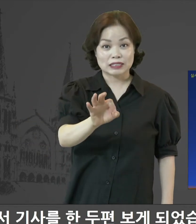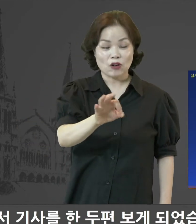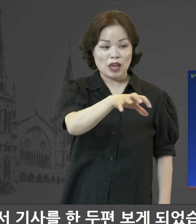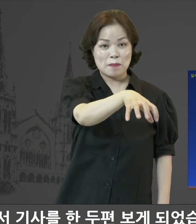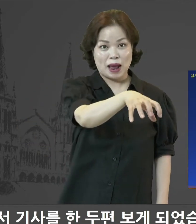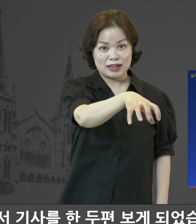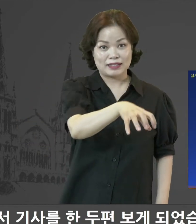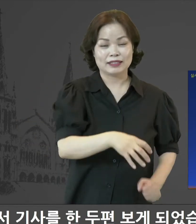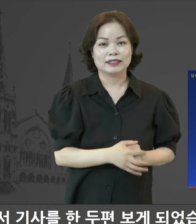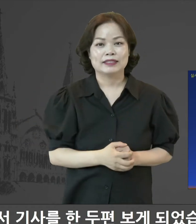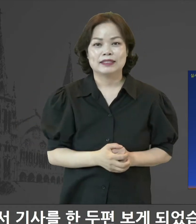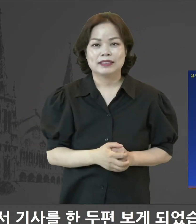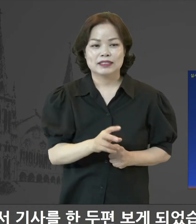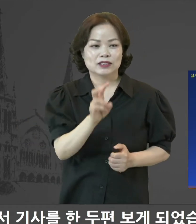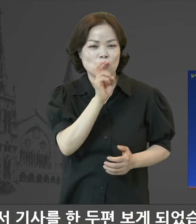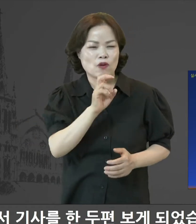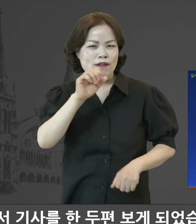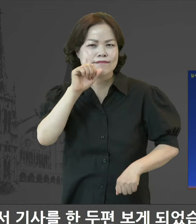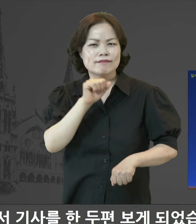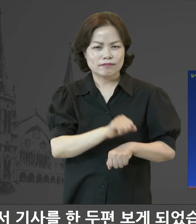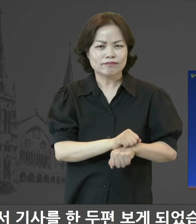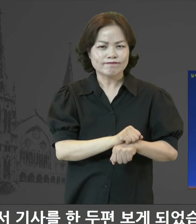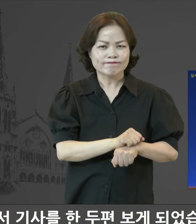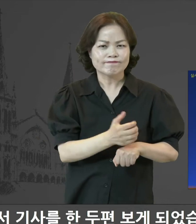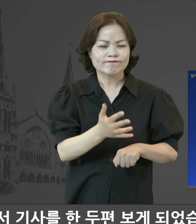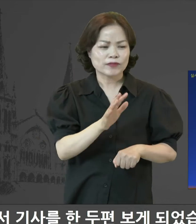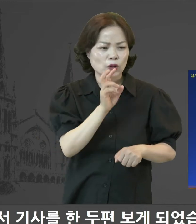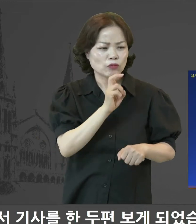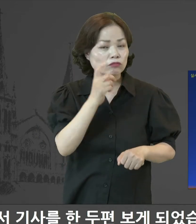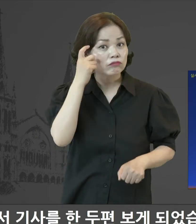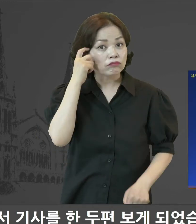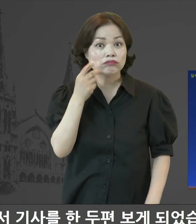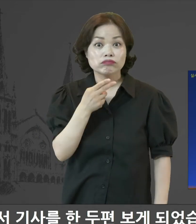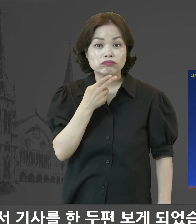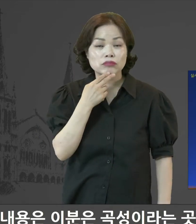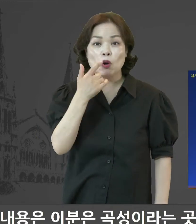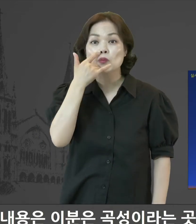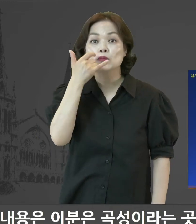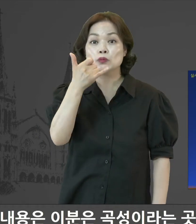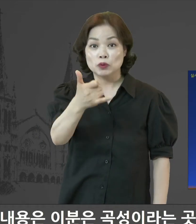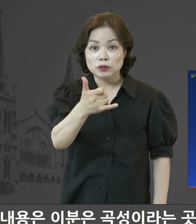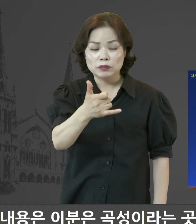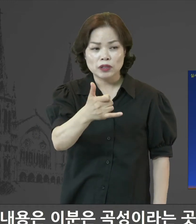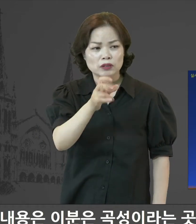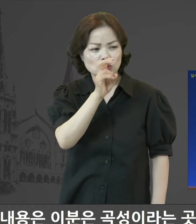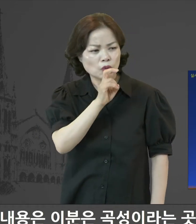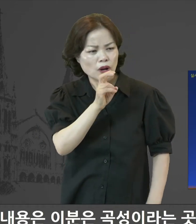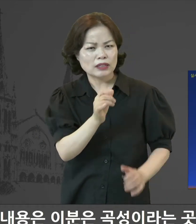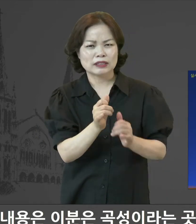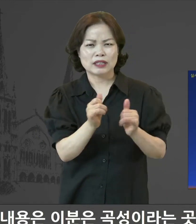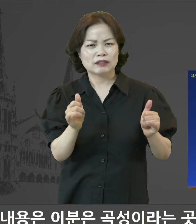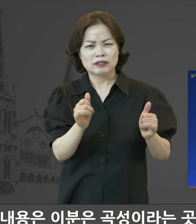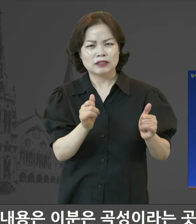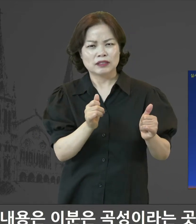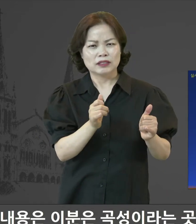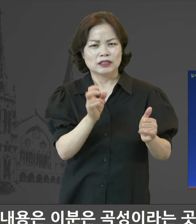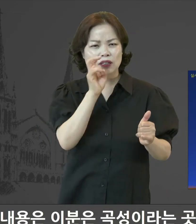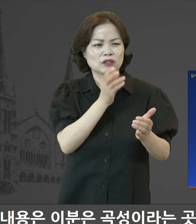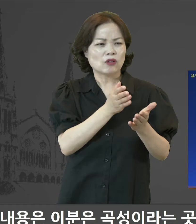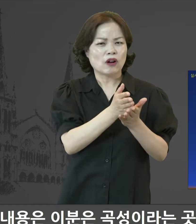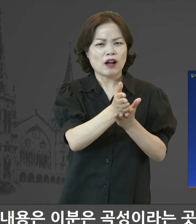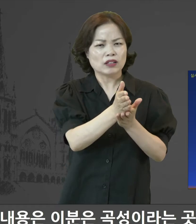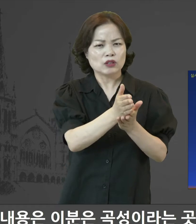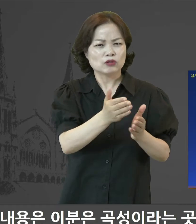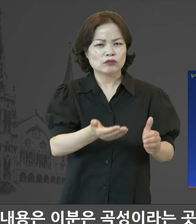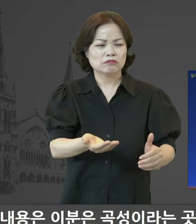마을입니다. 거기서 노래는 잘했는데 노래할 생각도 없었고, 부모님이 이런 노래하는 사람으로 성악가로 키울 마음도